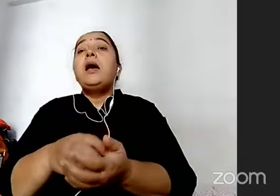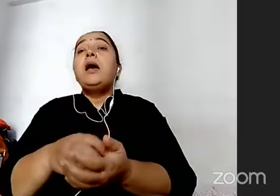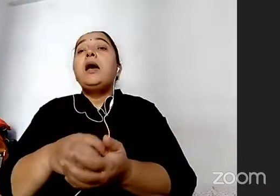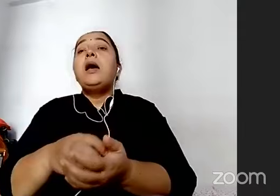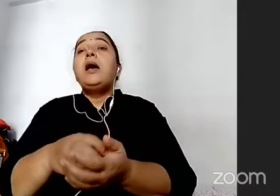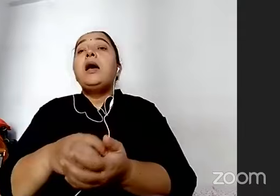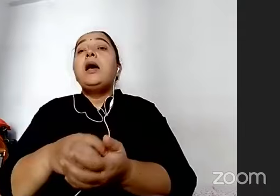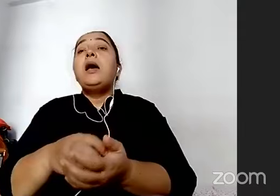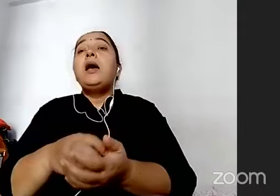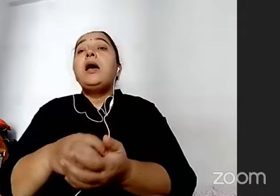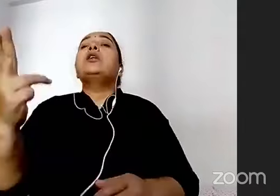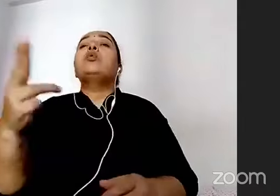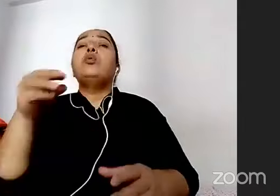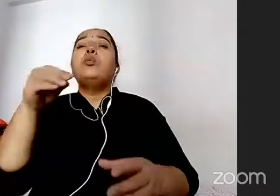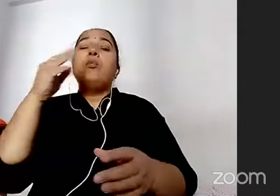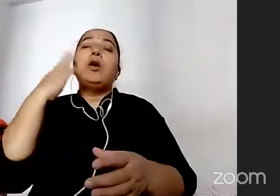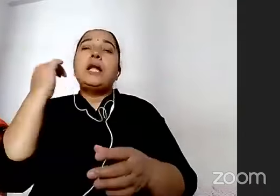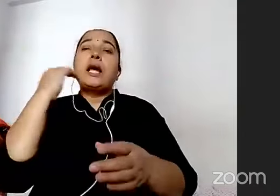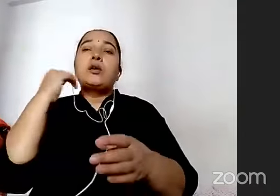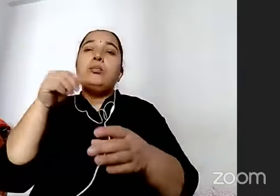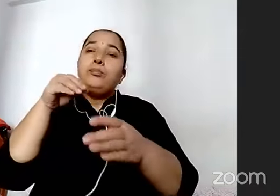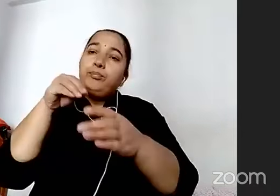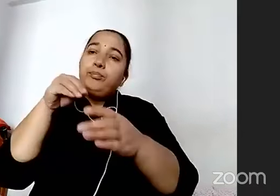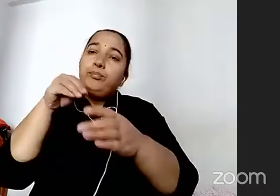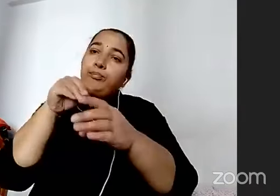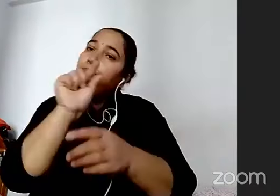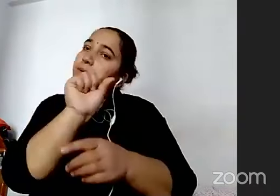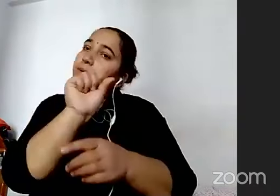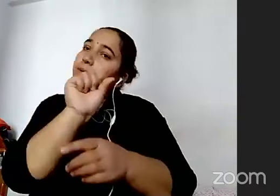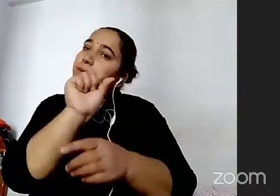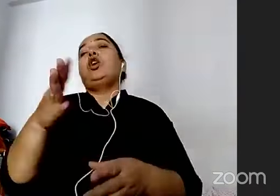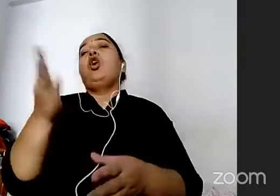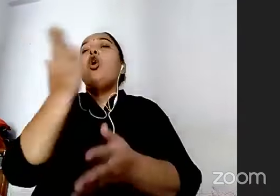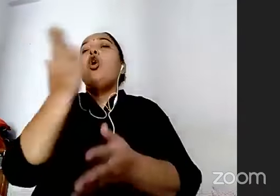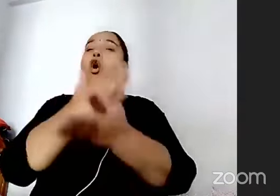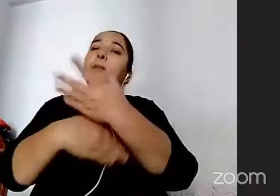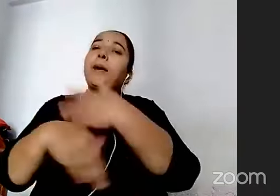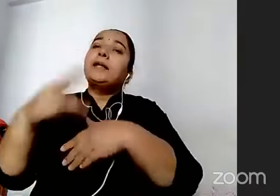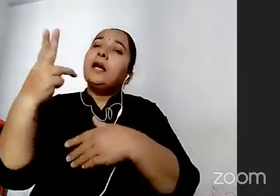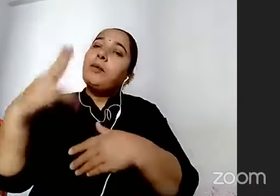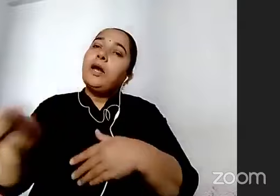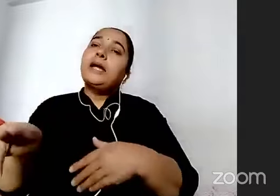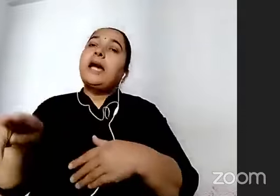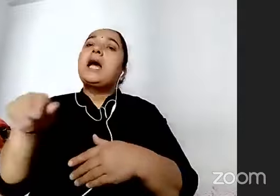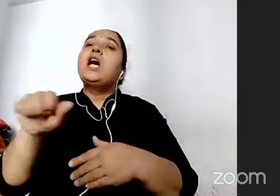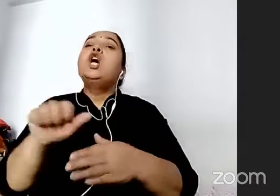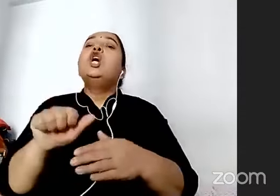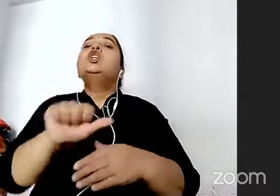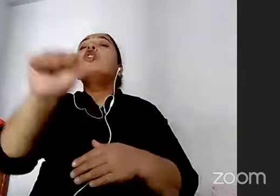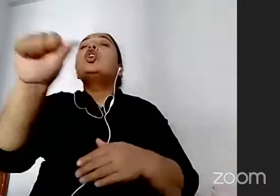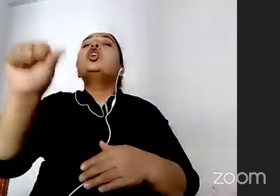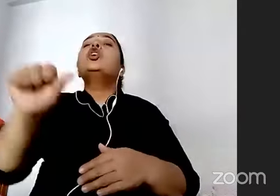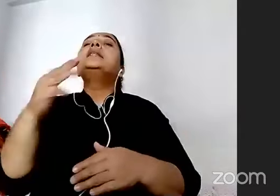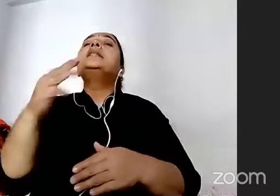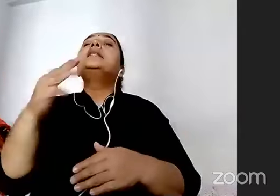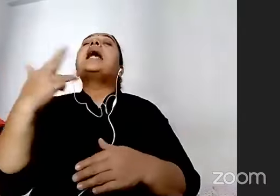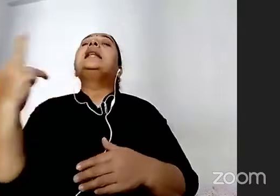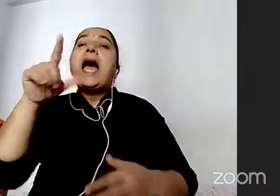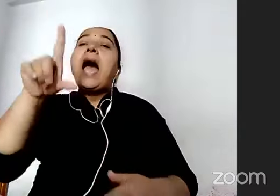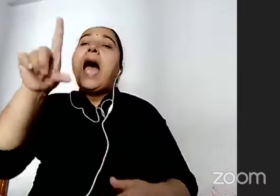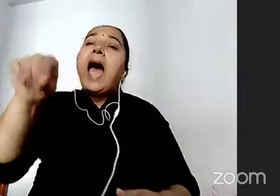चाहिँ अपाङ्गता भएका आदिवासी महिला भए तापनि उसको मातृभाषाको चाहिँ सवाल चाहिँ एकदमै महत्त्वपूर्ण हुन्छ होइन। अब